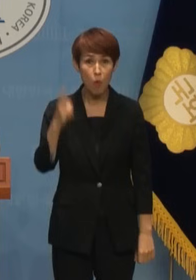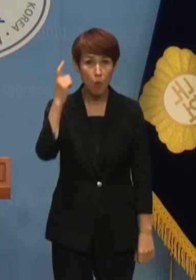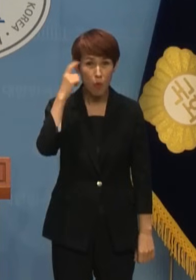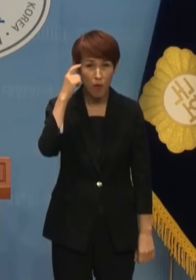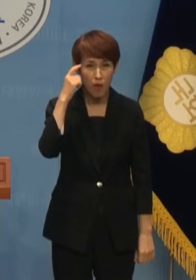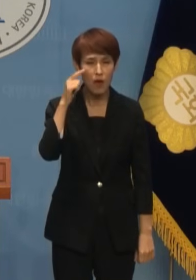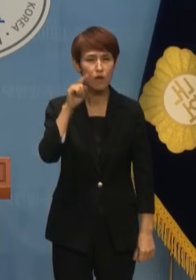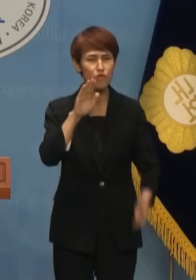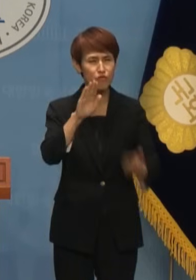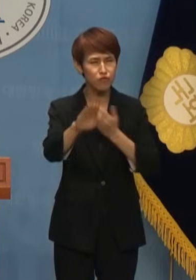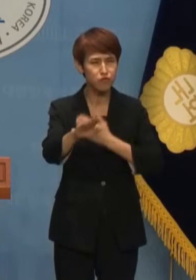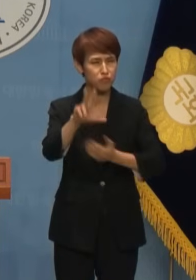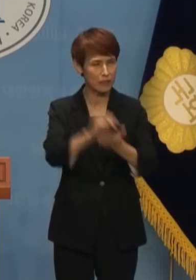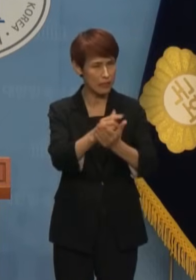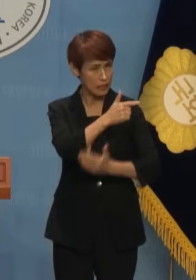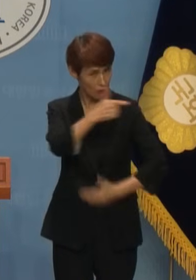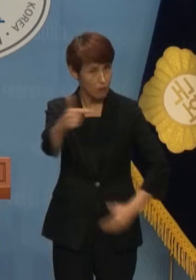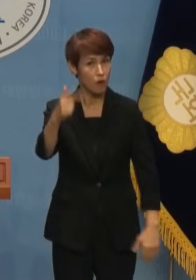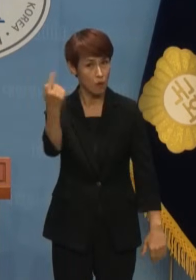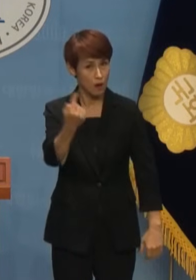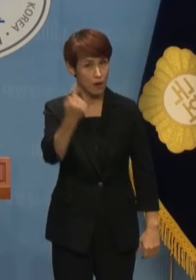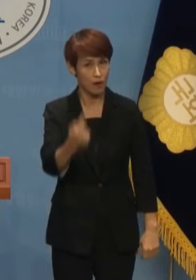후폭풍을 감당할 수 없기 때문입니다.